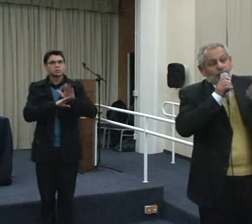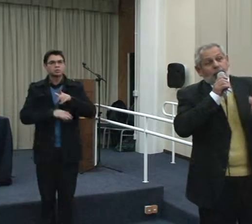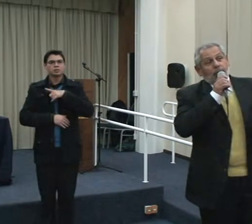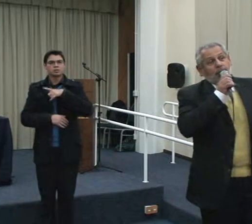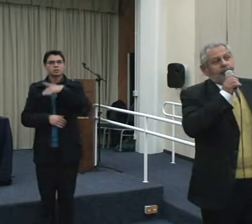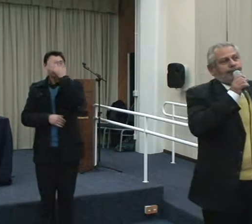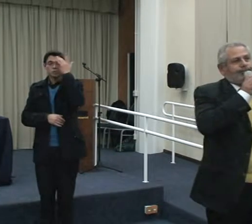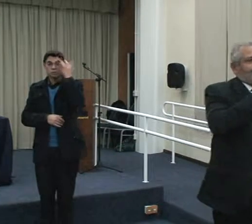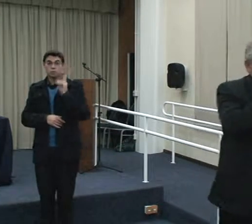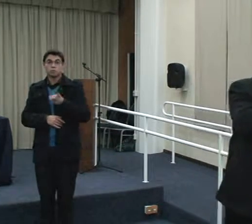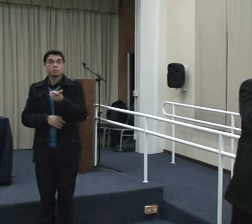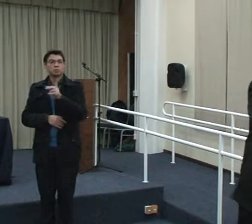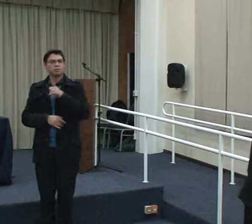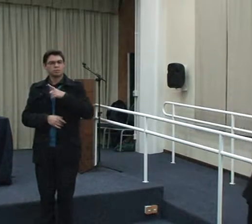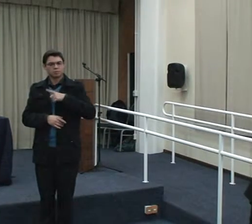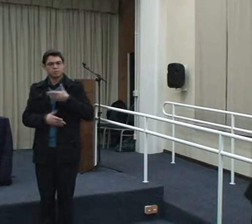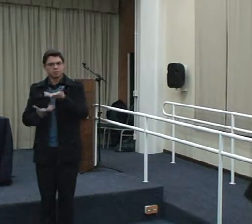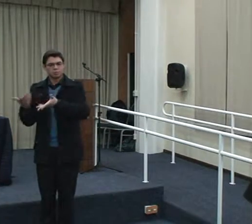o João,